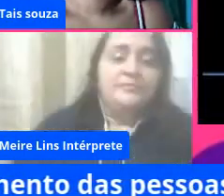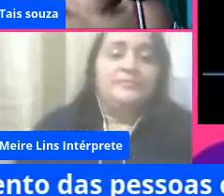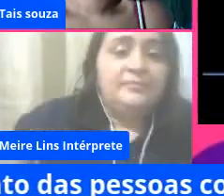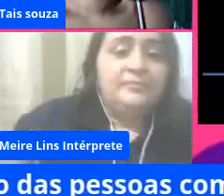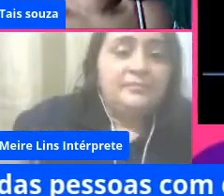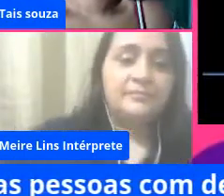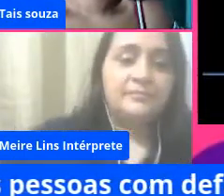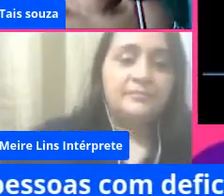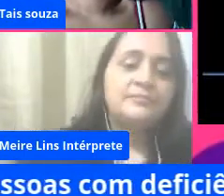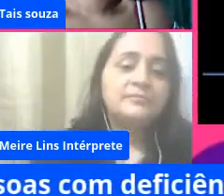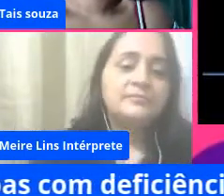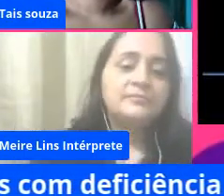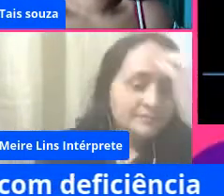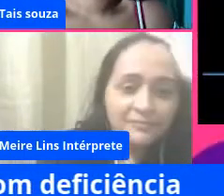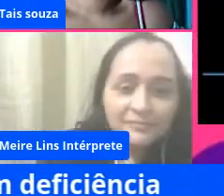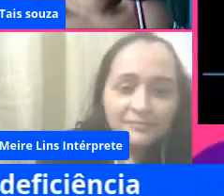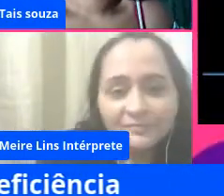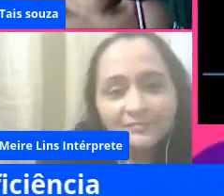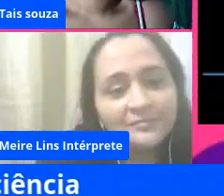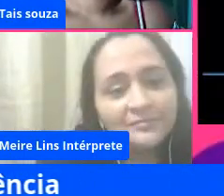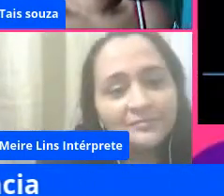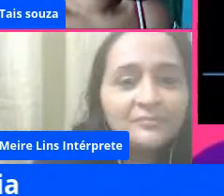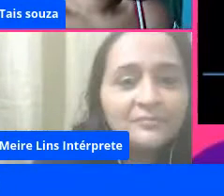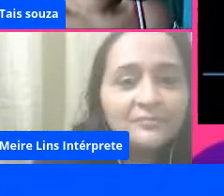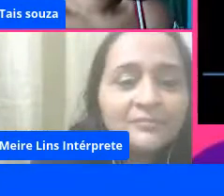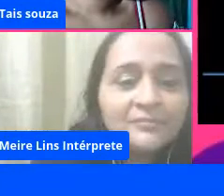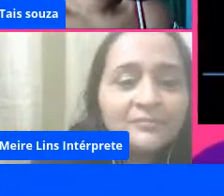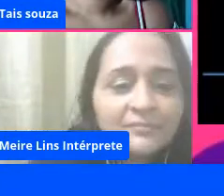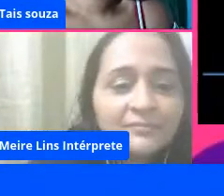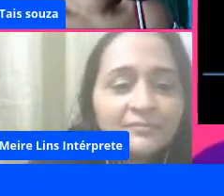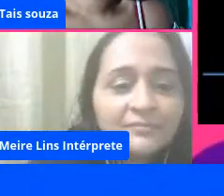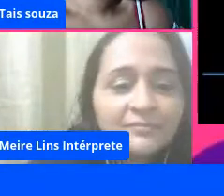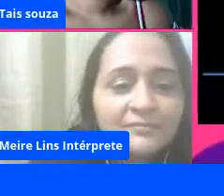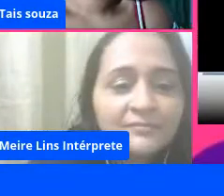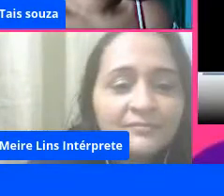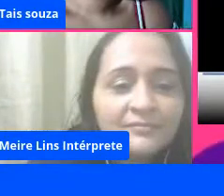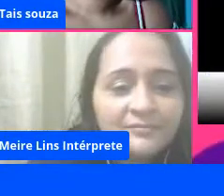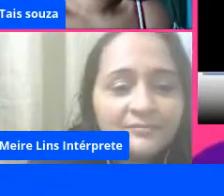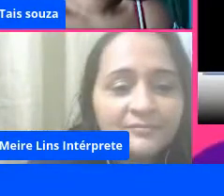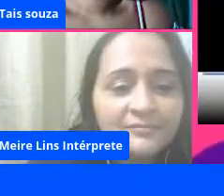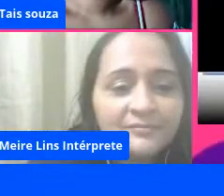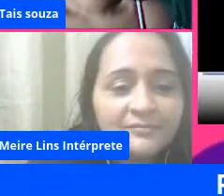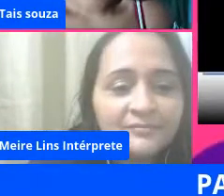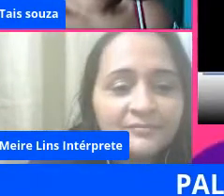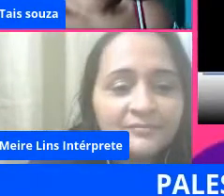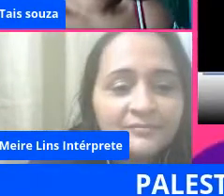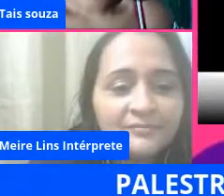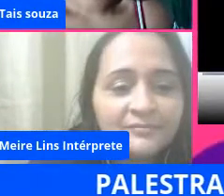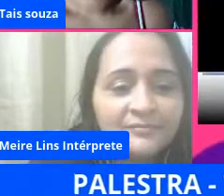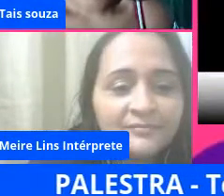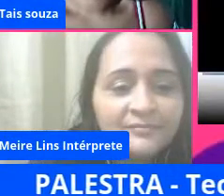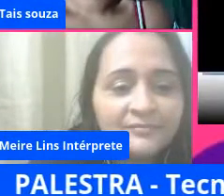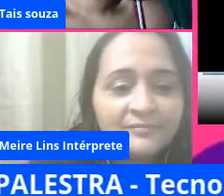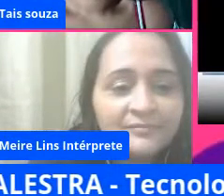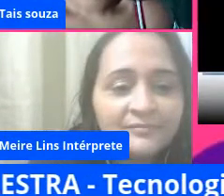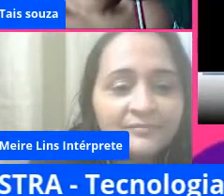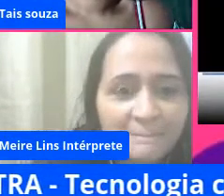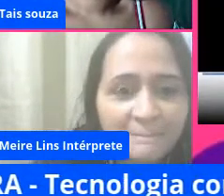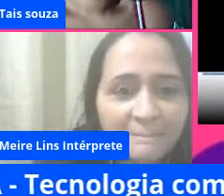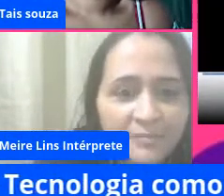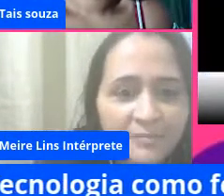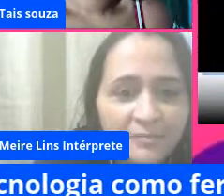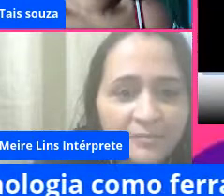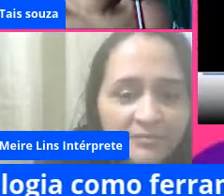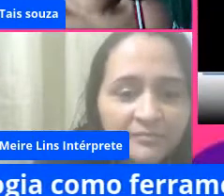André, deixa eu sugerir uma coisa. Eu acho que como Thaís está na sala, talvez ela